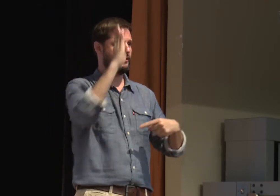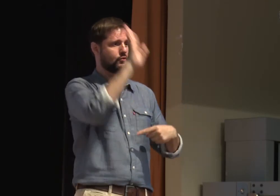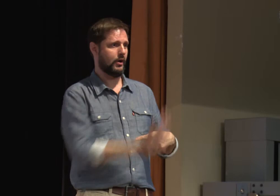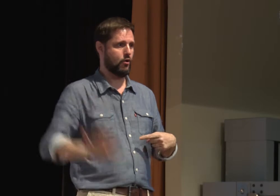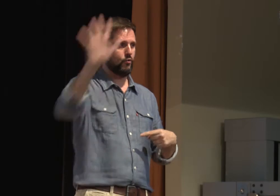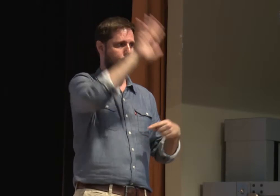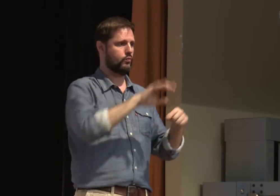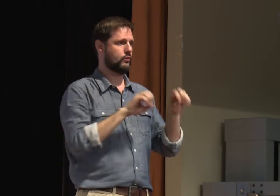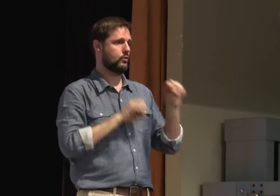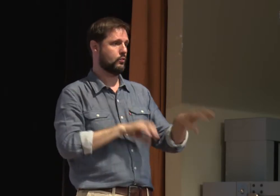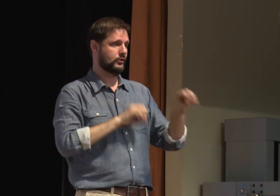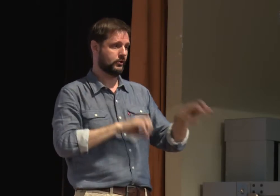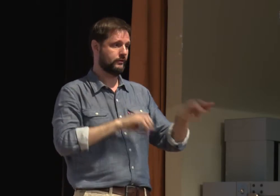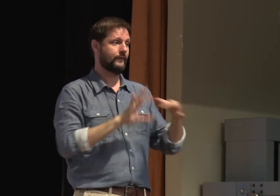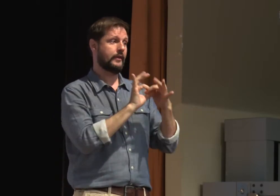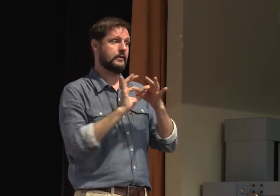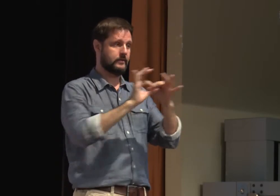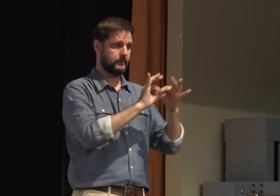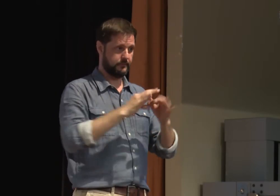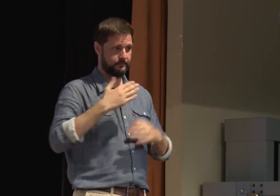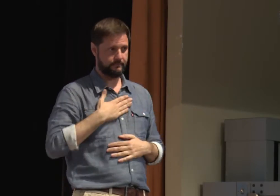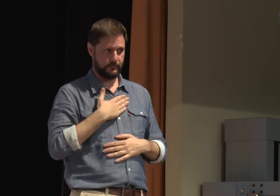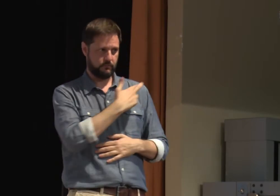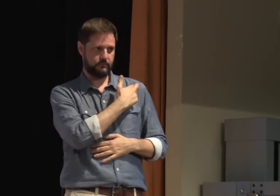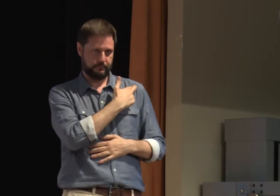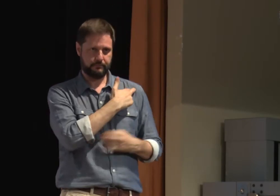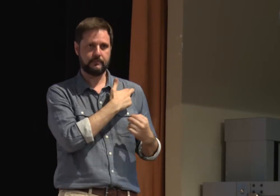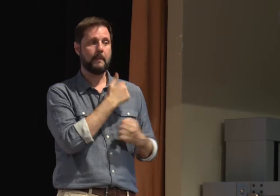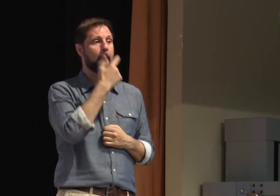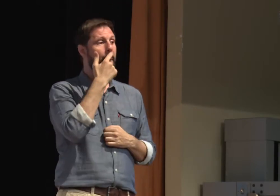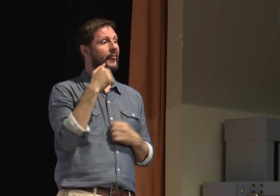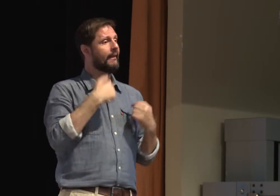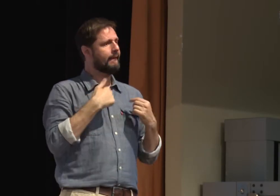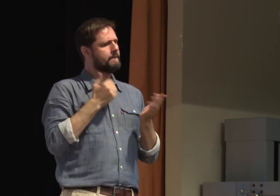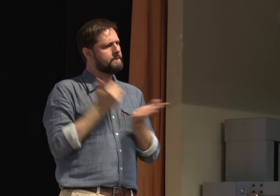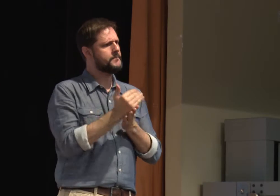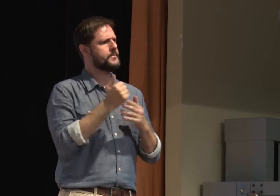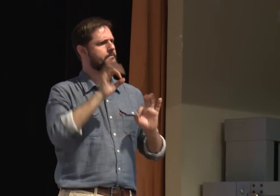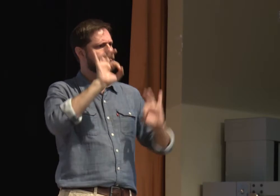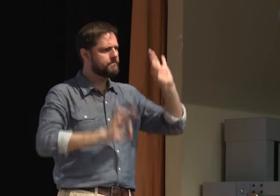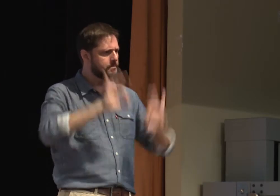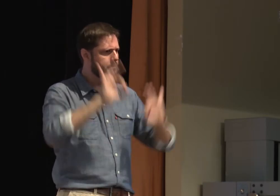Então, pensando, nessa política geral no Brasil, porque eu sou o diretor